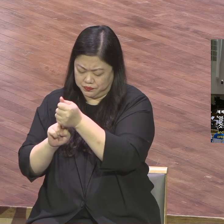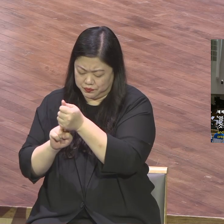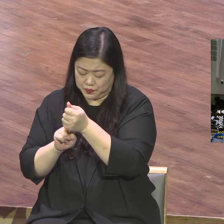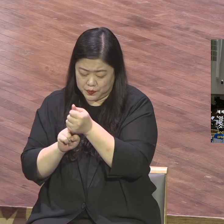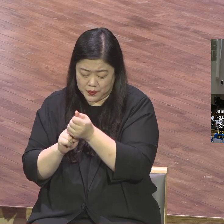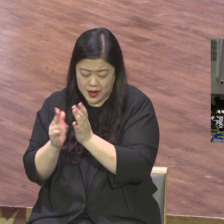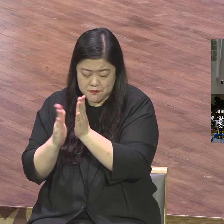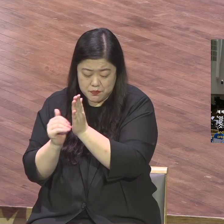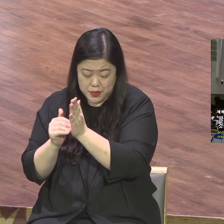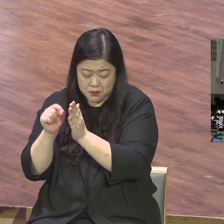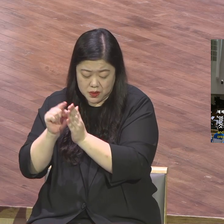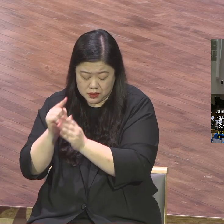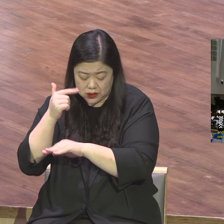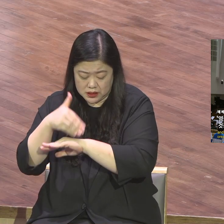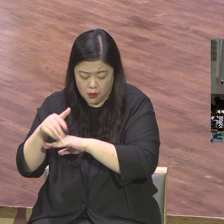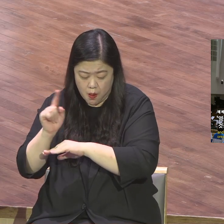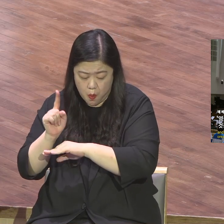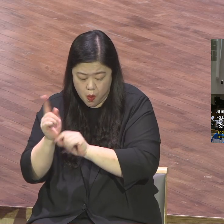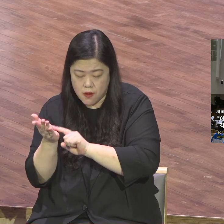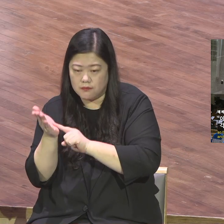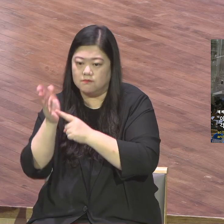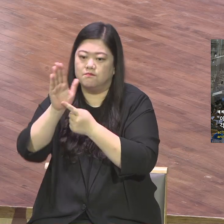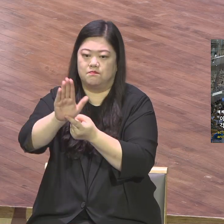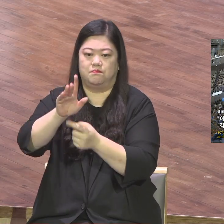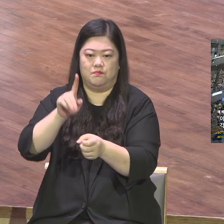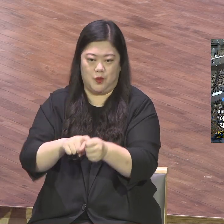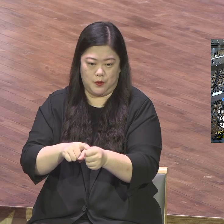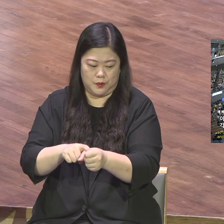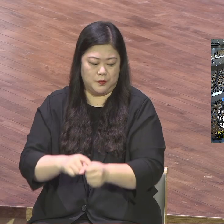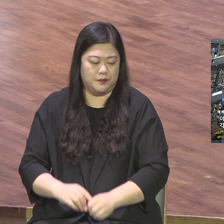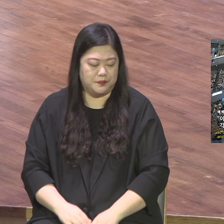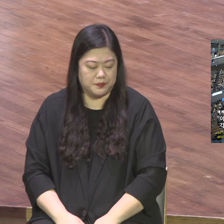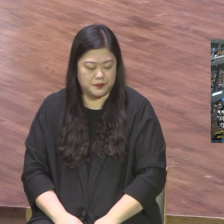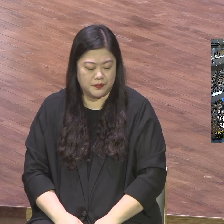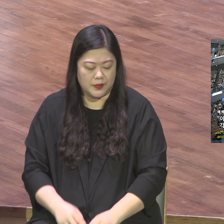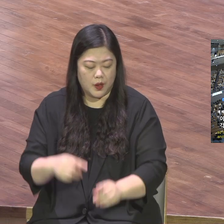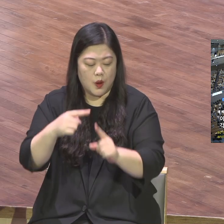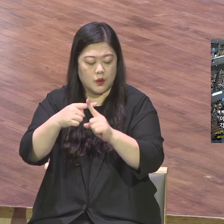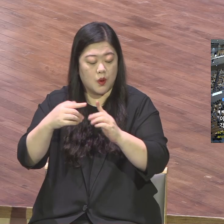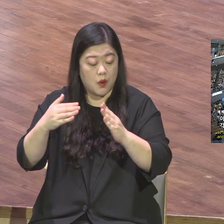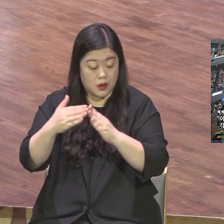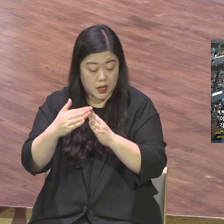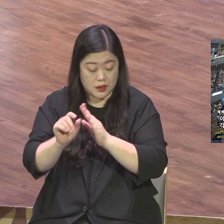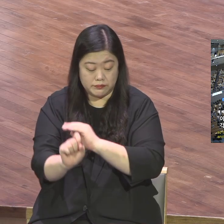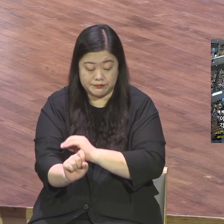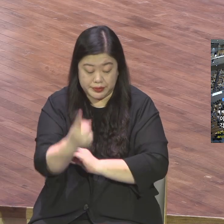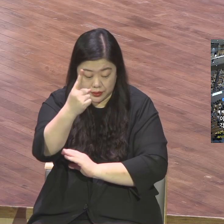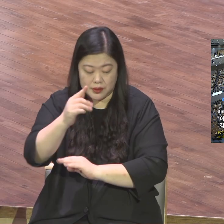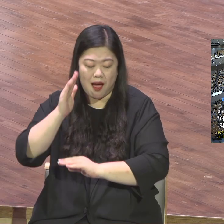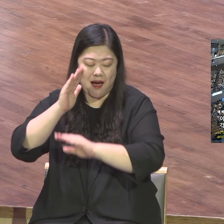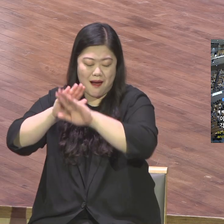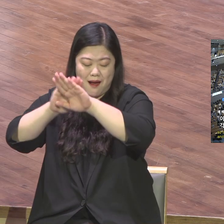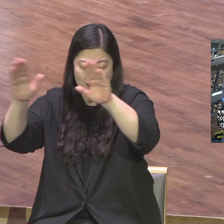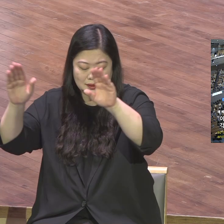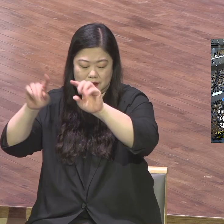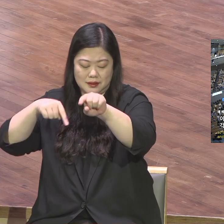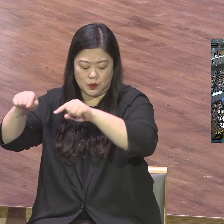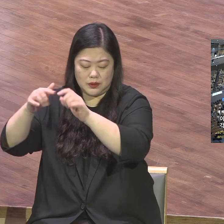비밀의 경륜이 어떠한 것을 드러내게 하려 하심이라. 이는 이제 교회로 말미암아 하늘에 있는